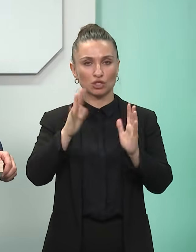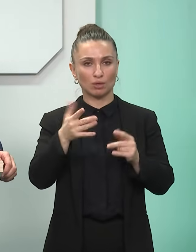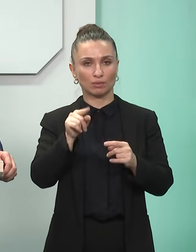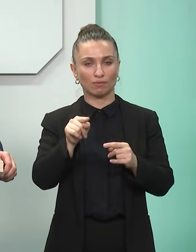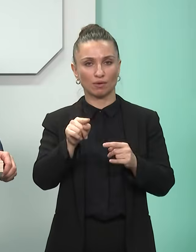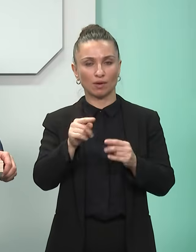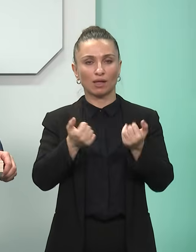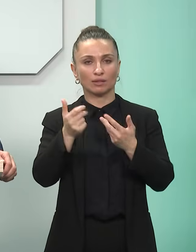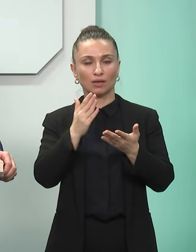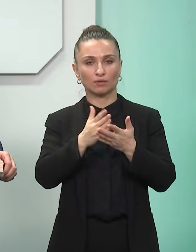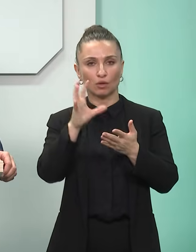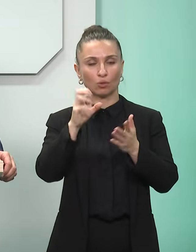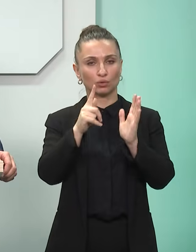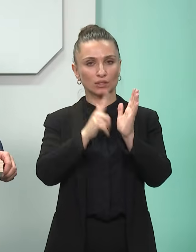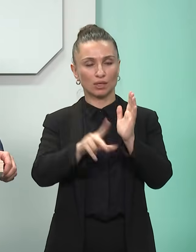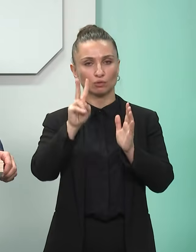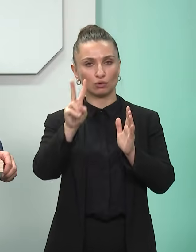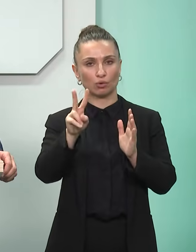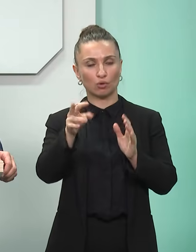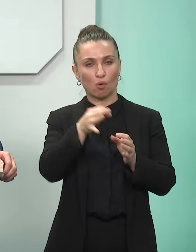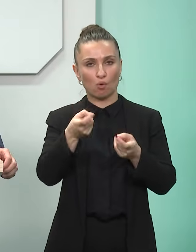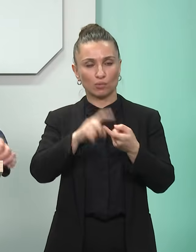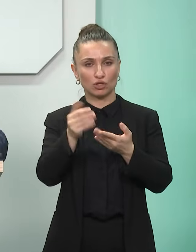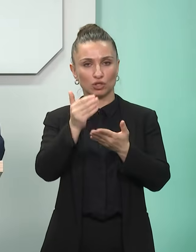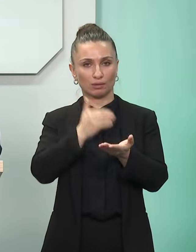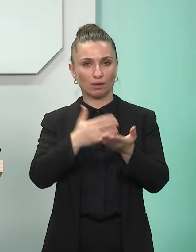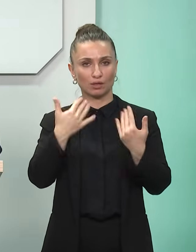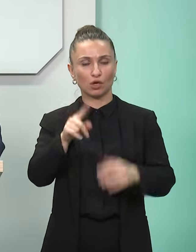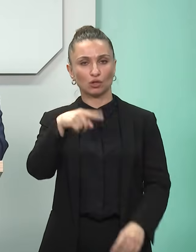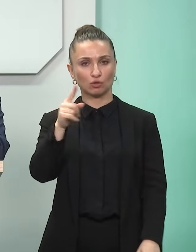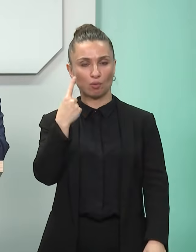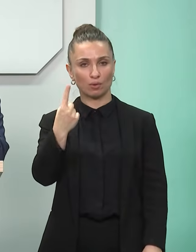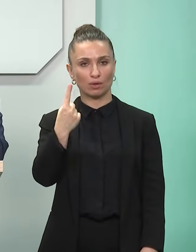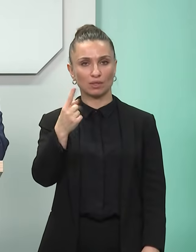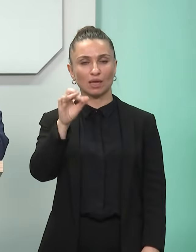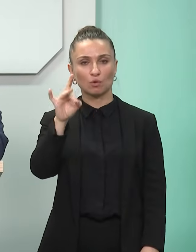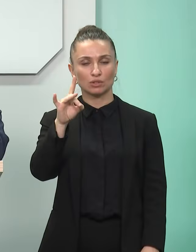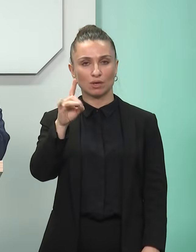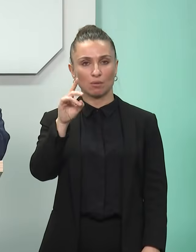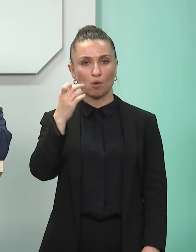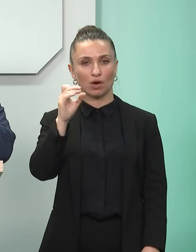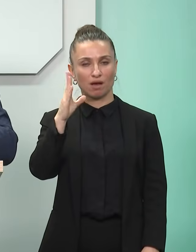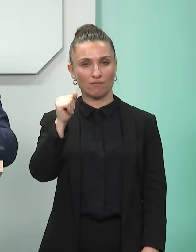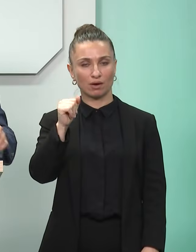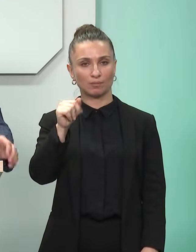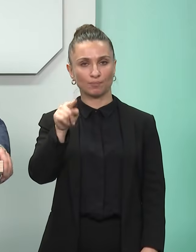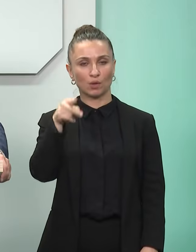შემთხვევაში დათვლილია 572 უბნის შედეგი. ნომერი 1 თეიმურაზ